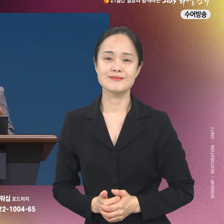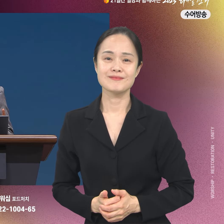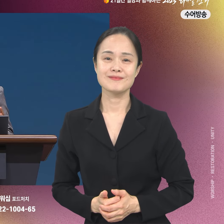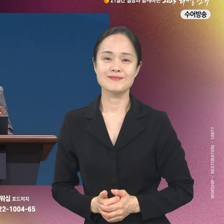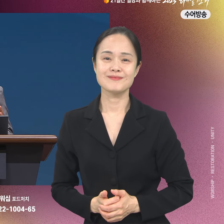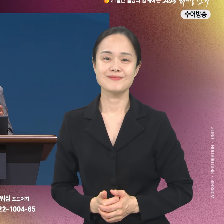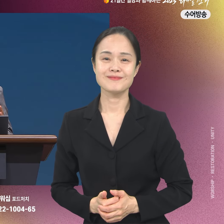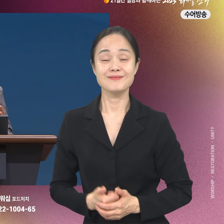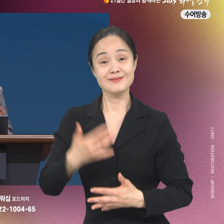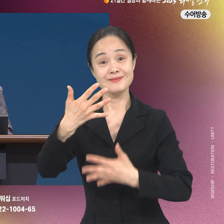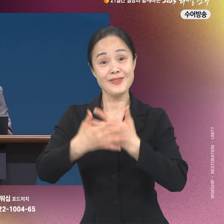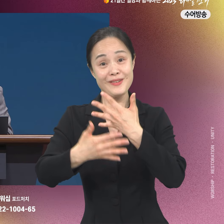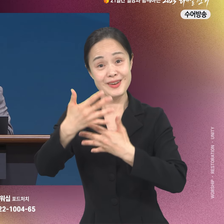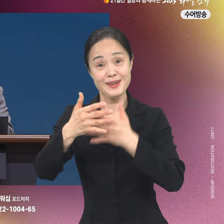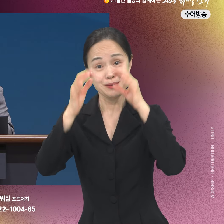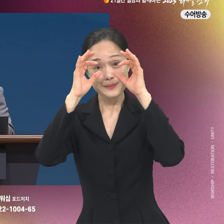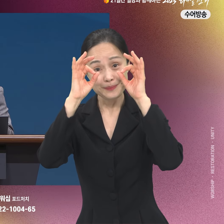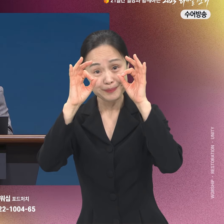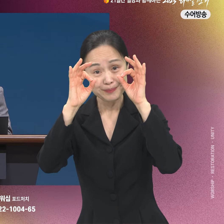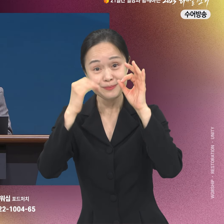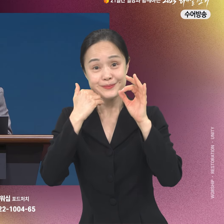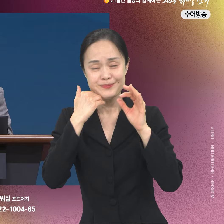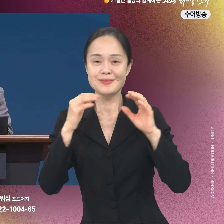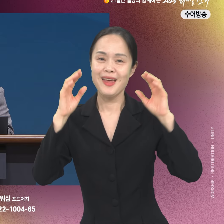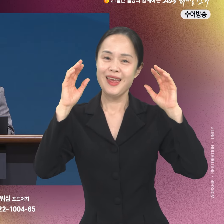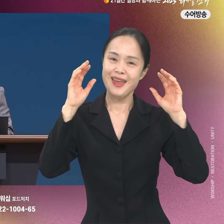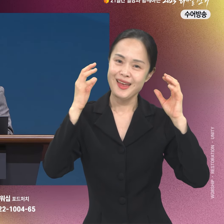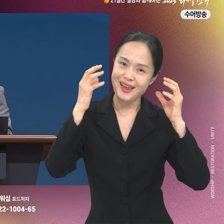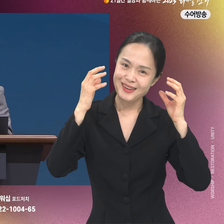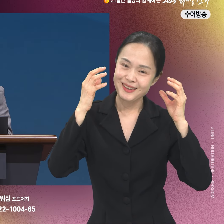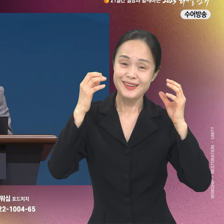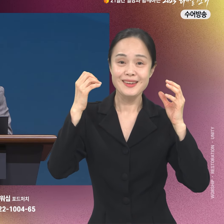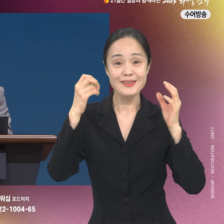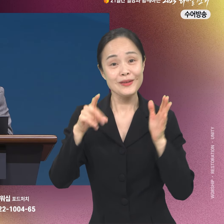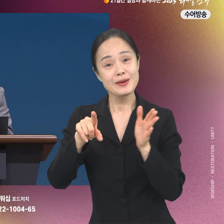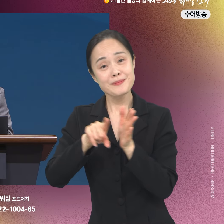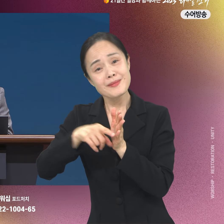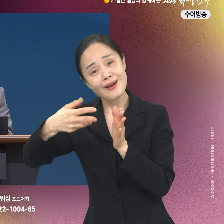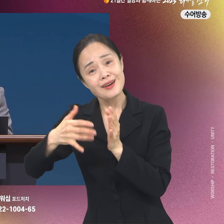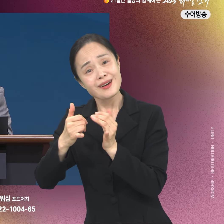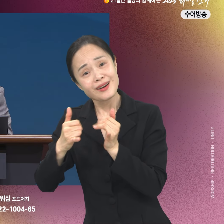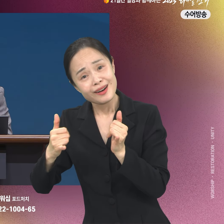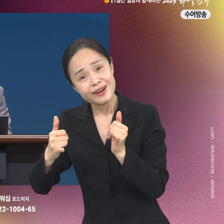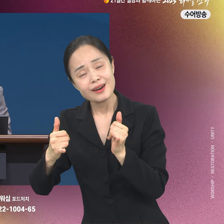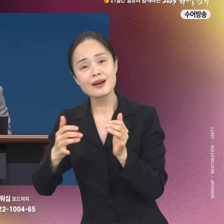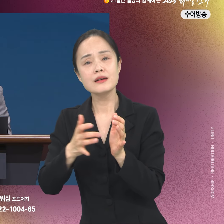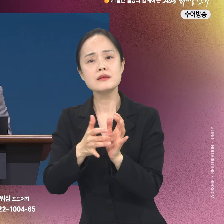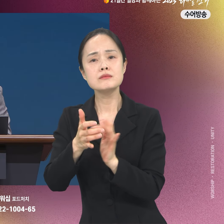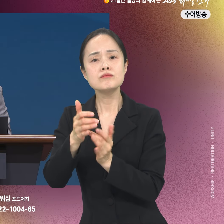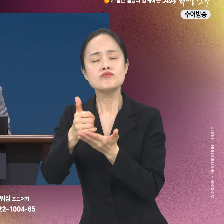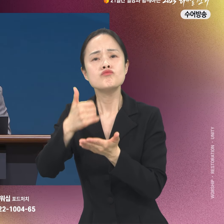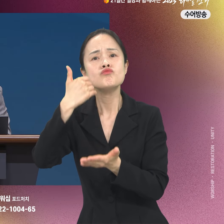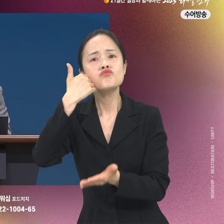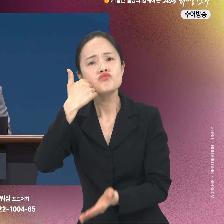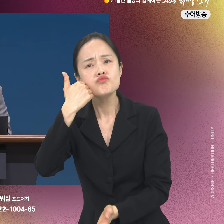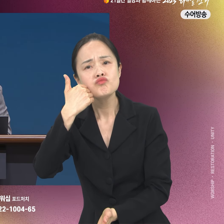어린아이들과 비신자들한테 예수님이 어떤 분인지를 알려주자는 목적이에요.